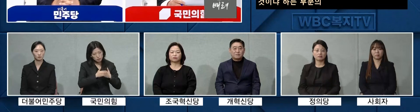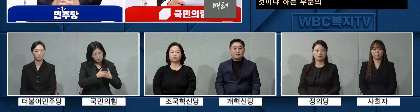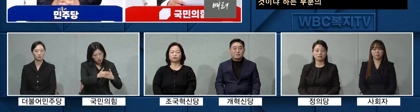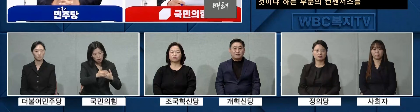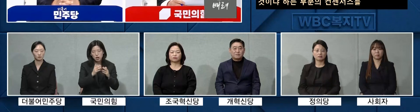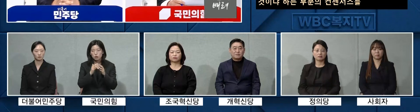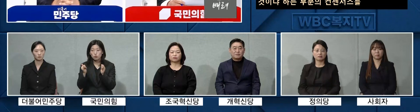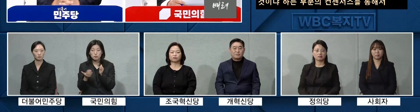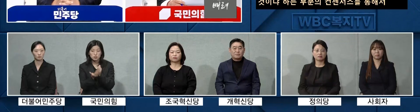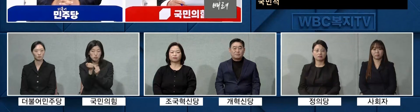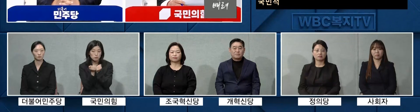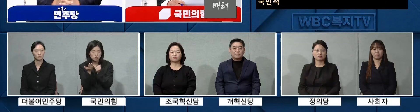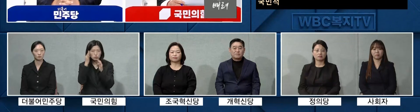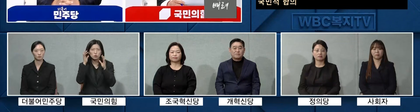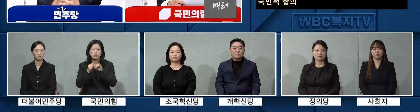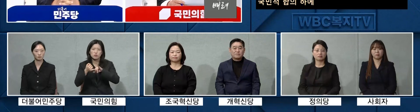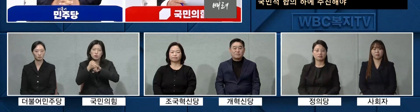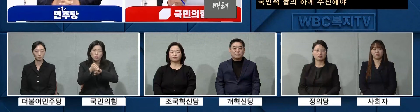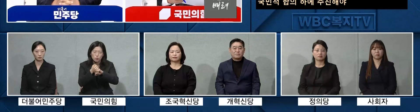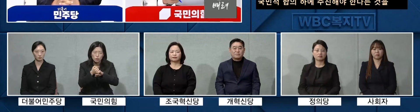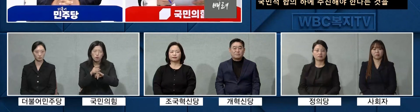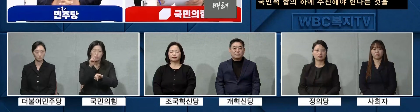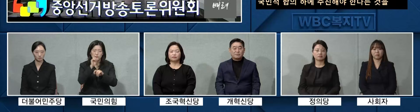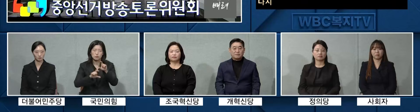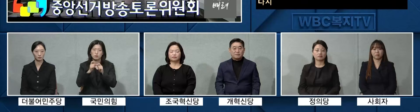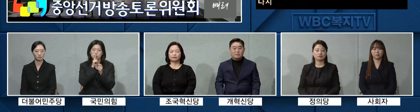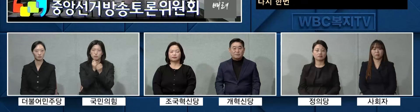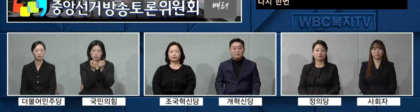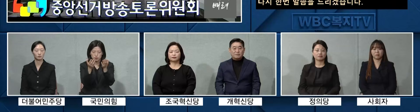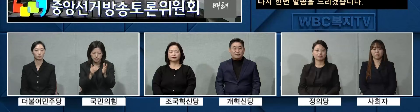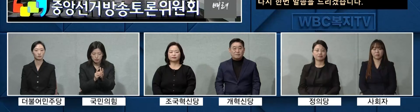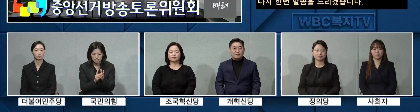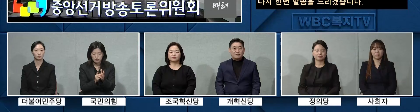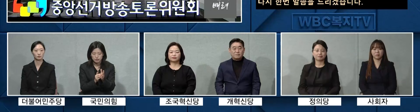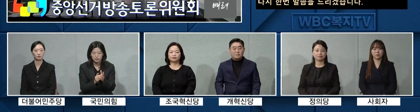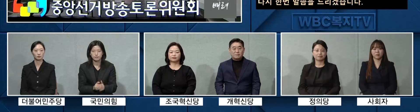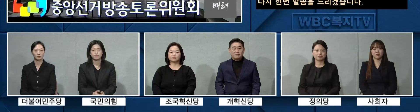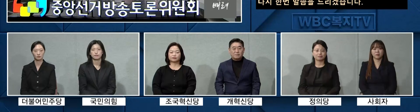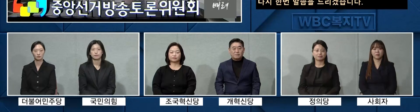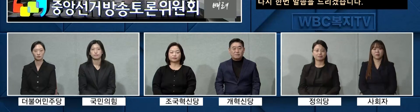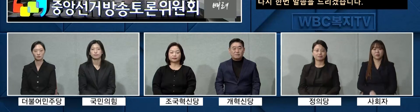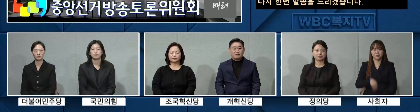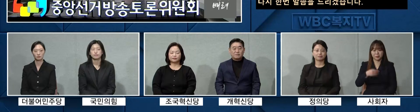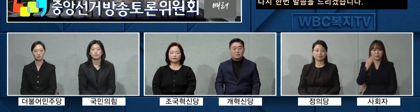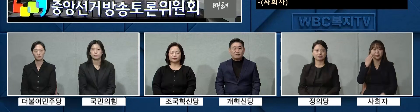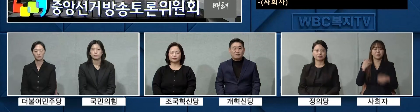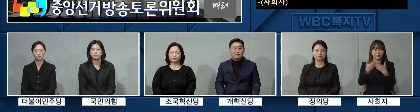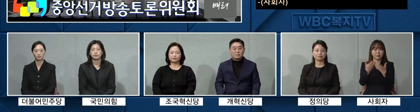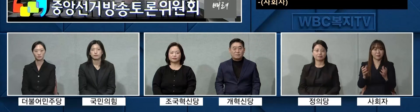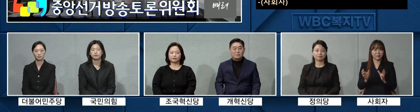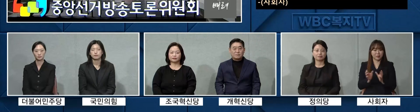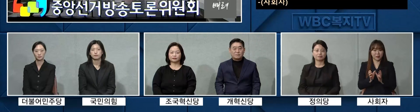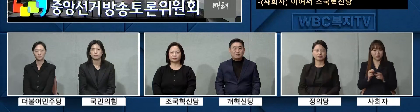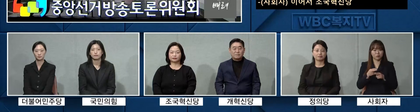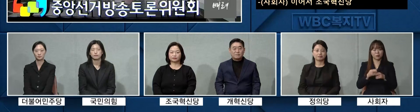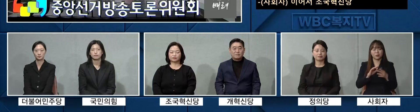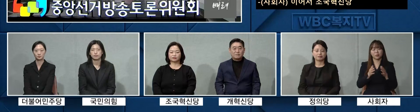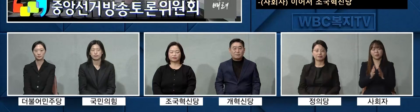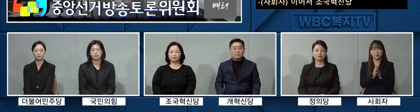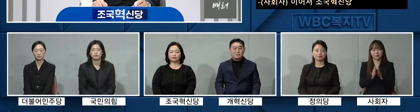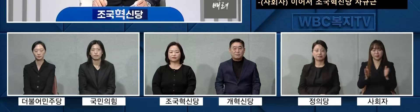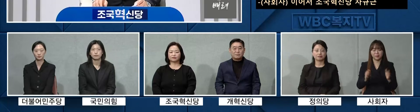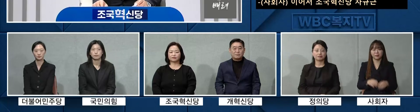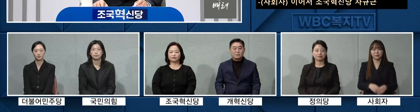추진해야 된다는 것을 다시 한번 말씀을 드리겠습니다. 예. 이어서 조국혁신당 차규근 의원 주도권 토론